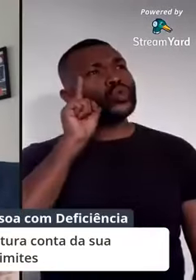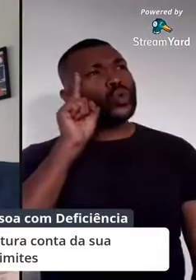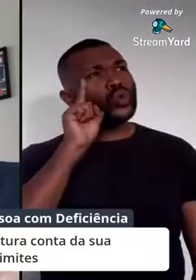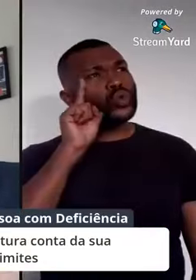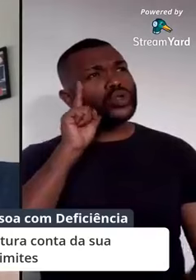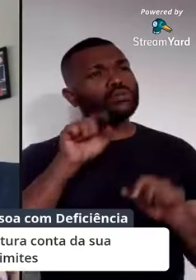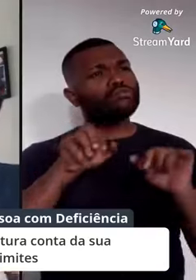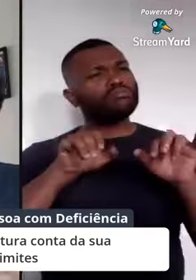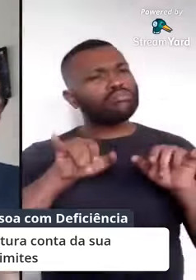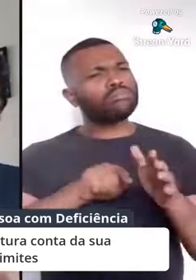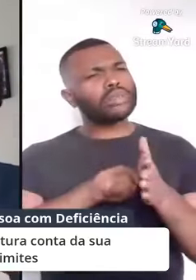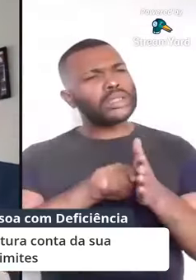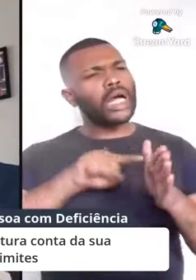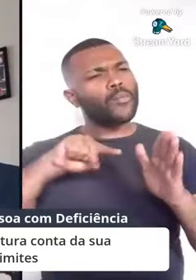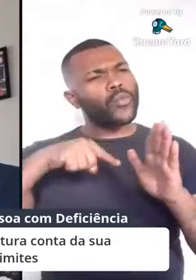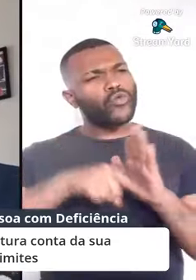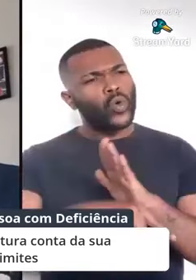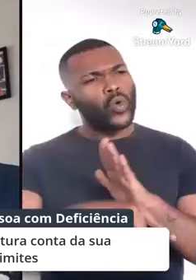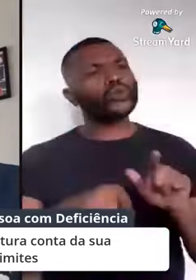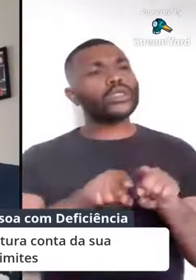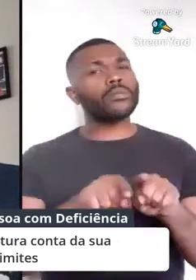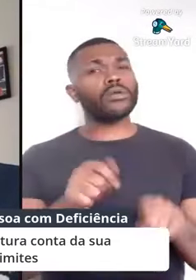profundidade, com avaliação, só no meu blog.